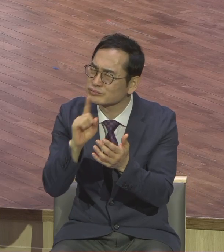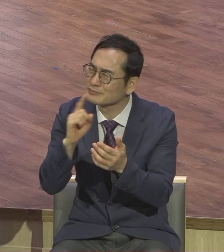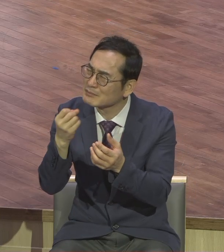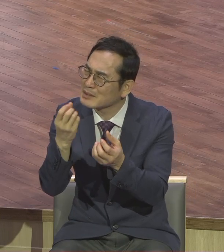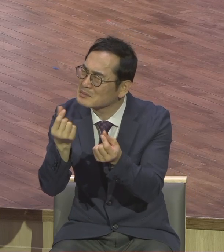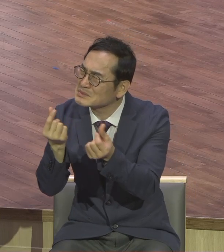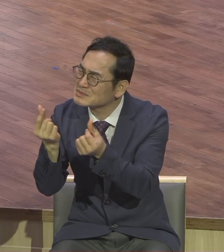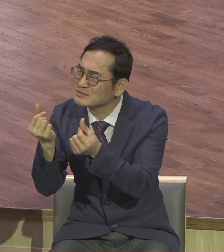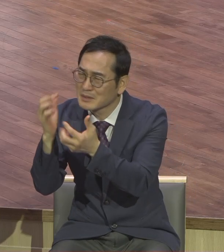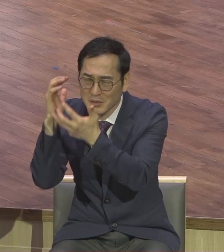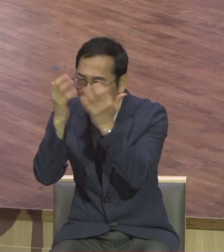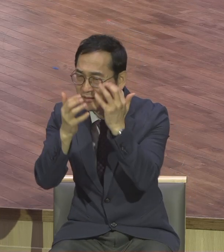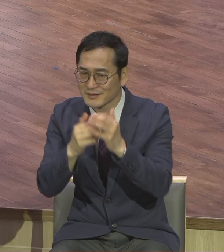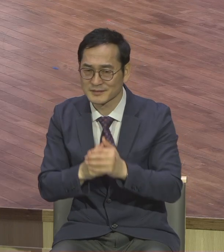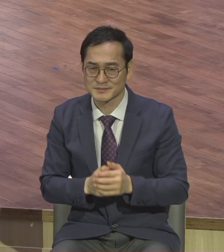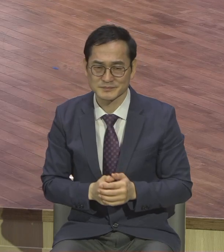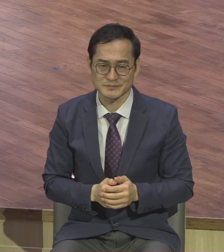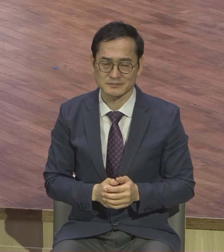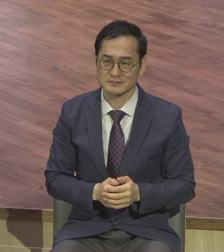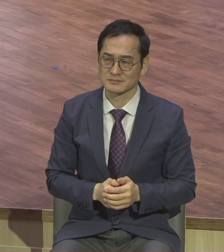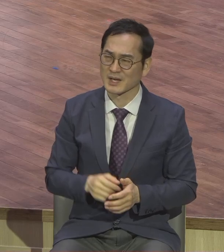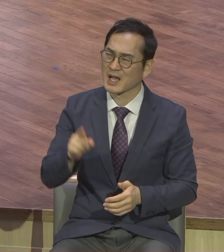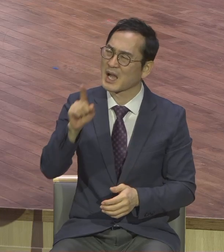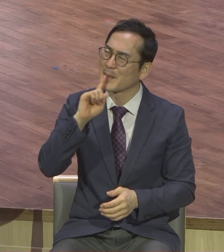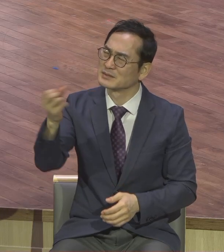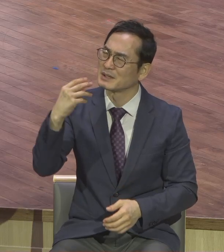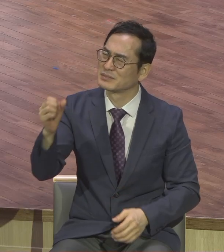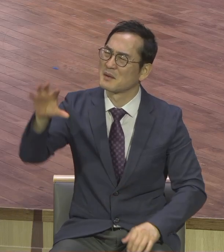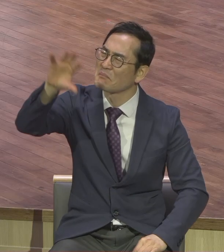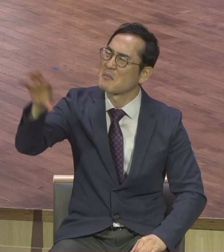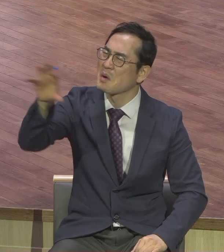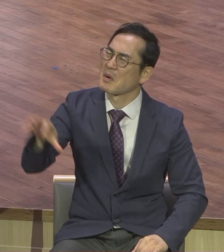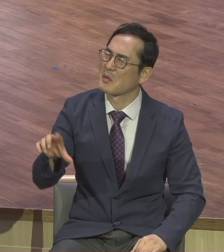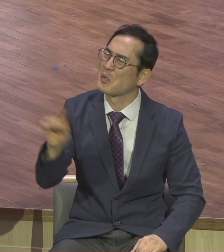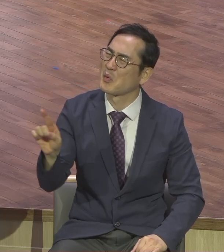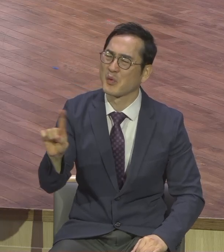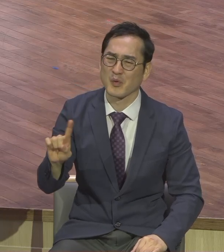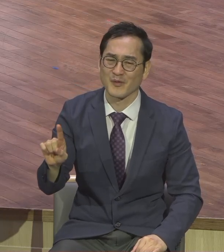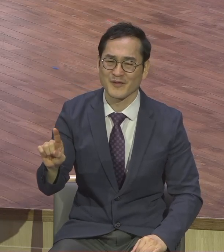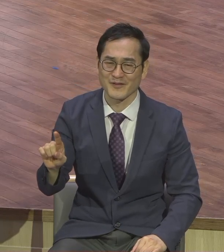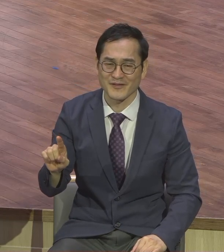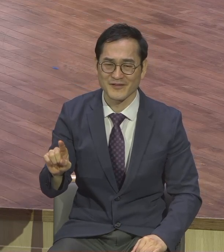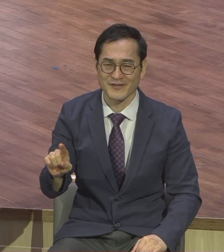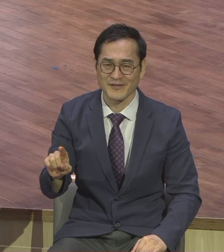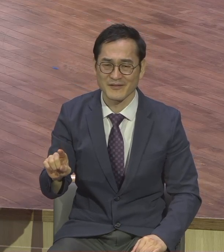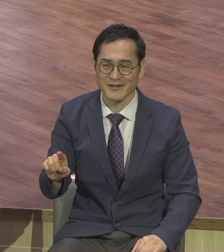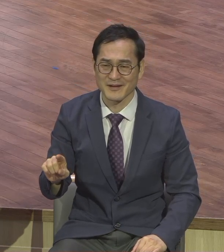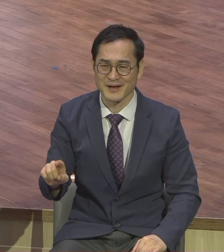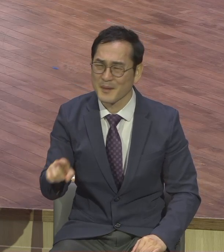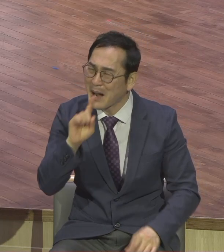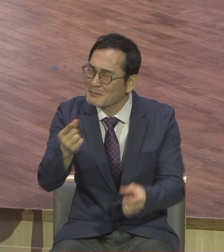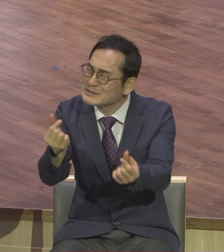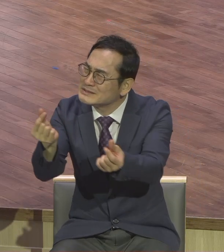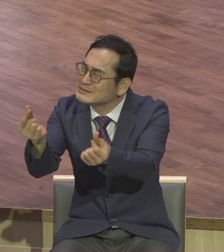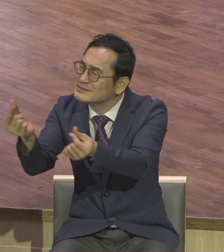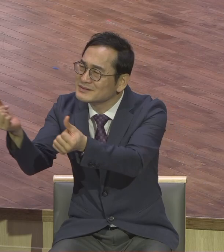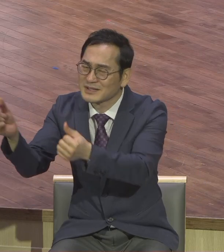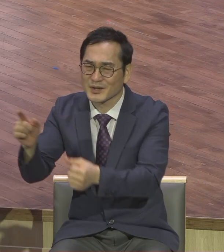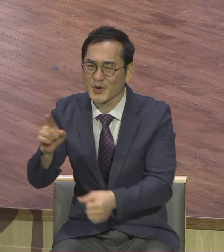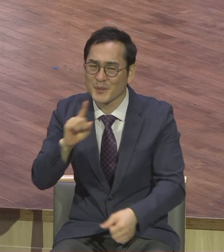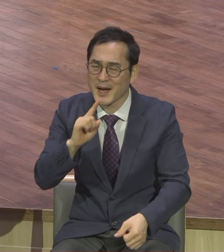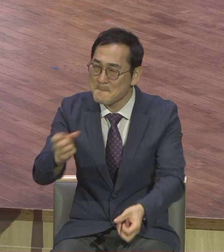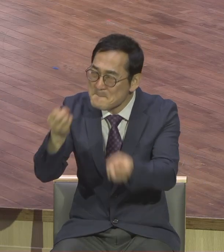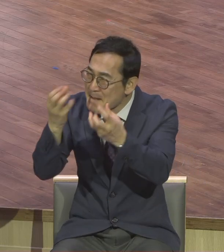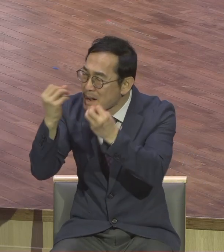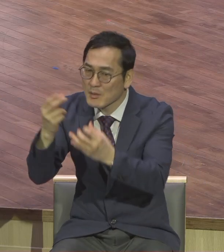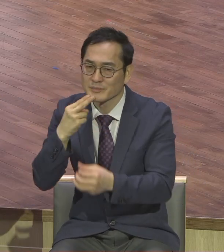어떻게 목사님은 햇말 또 하고 햇말 또 하냐? 반복으로 들려. 이 복음의 이